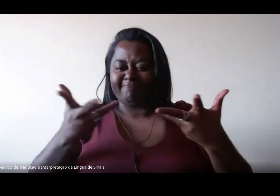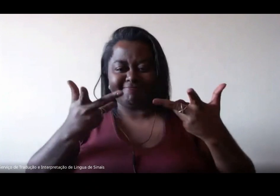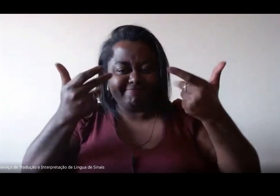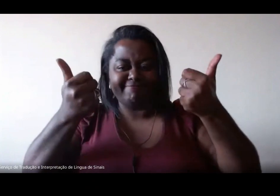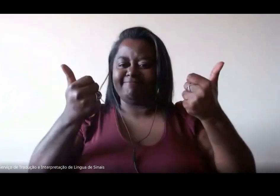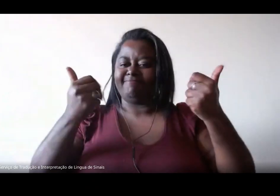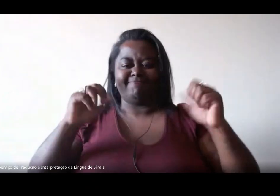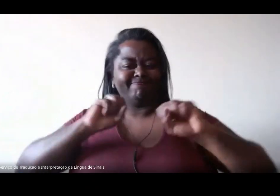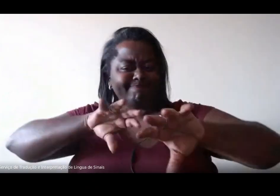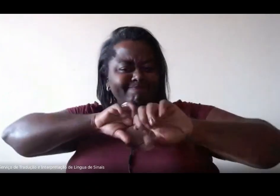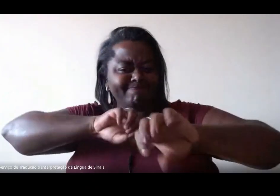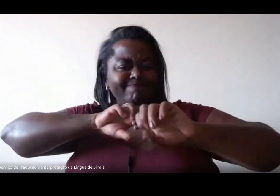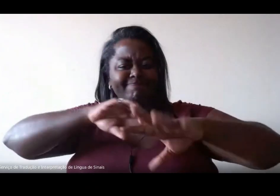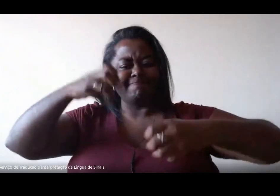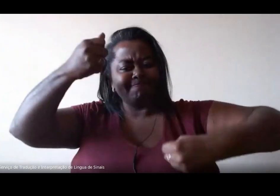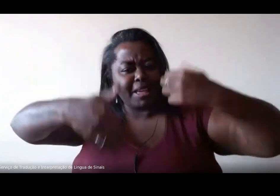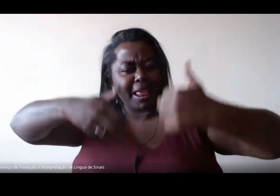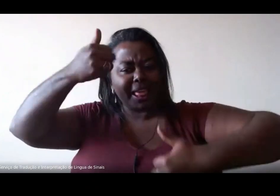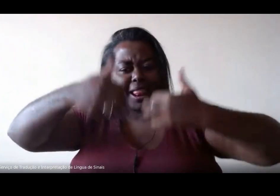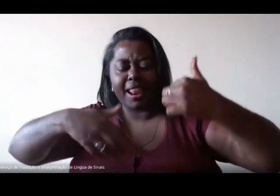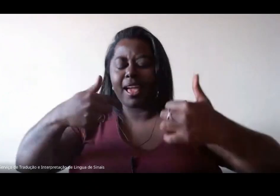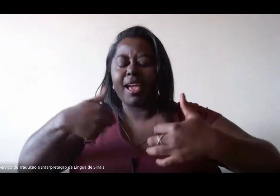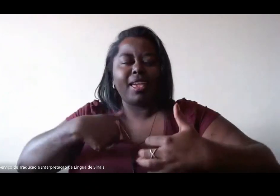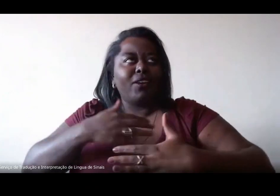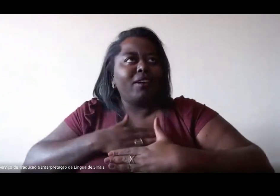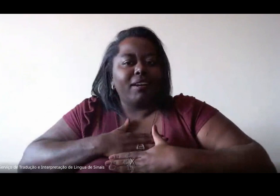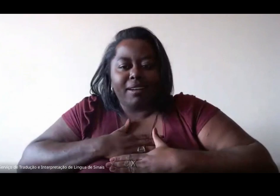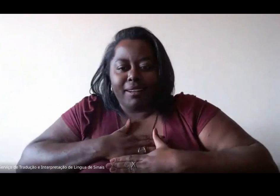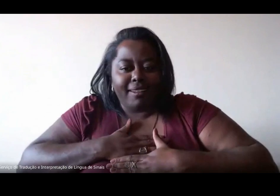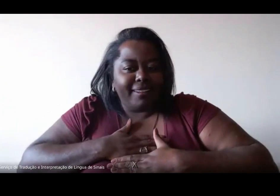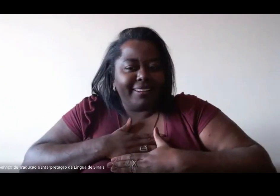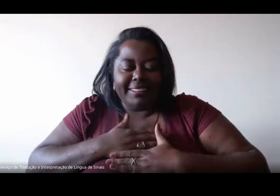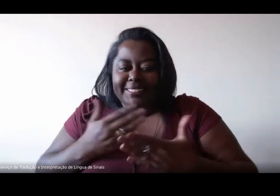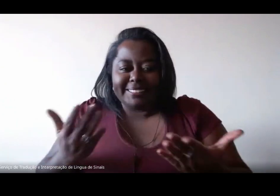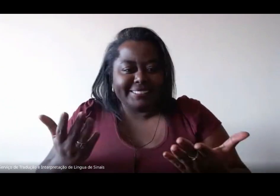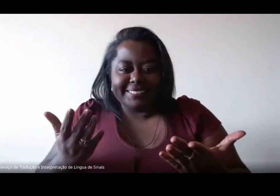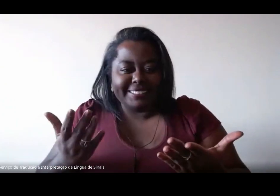dessa maravilhosa conferência, essa maravilhosa aula que ela deu, eu estou assim.